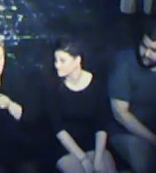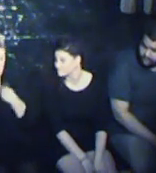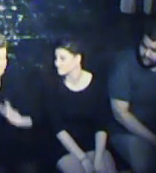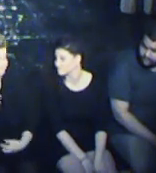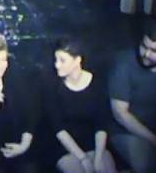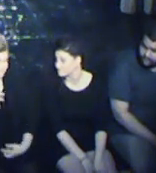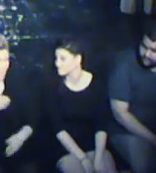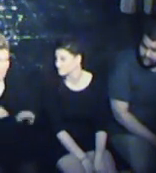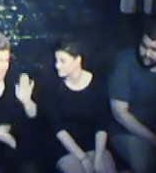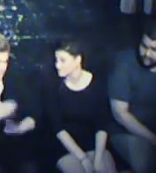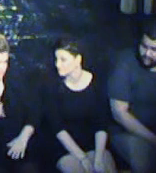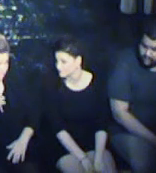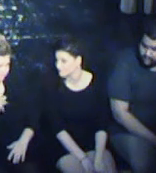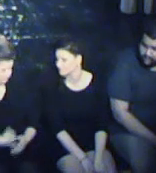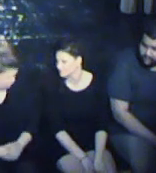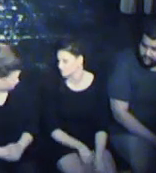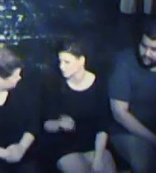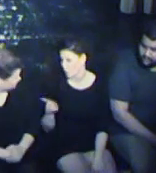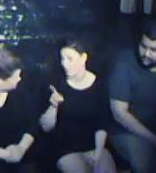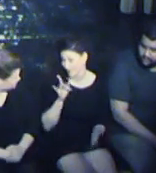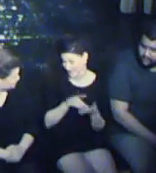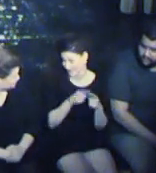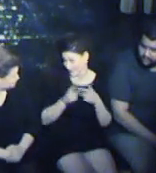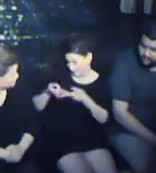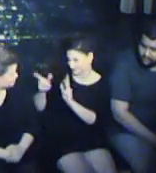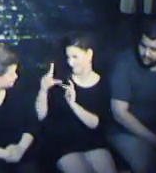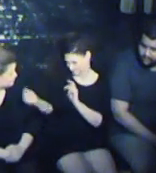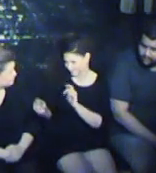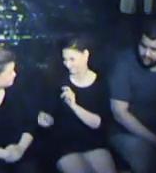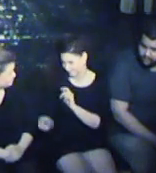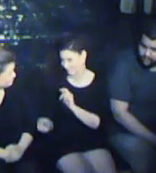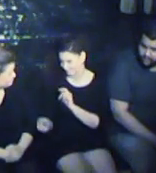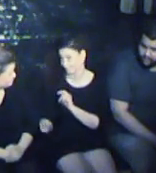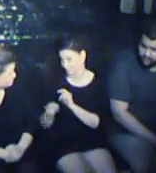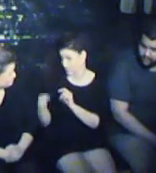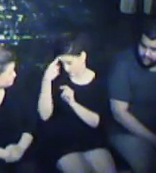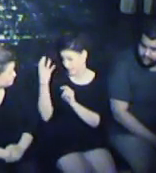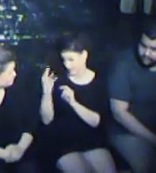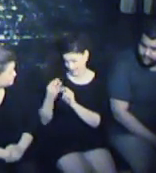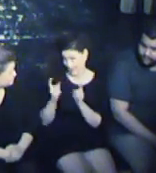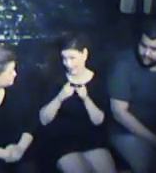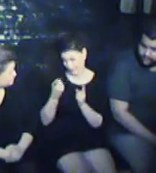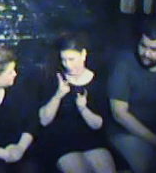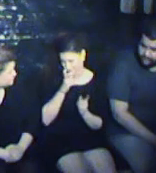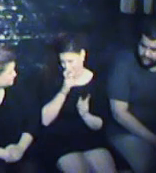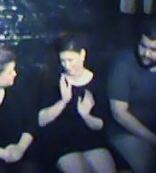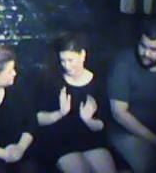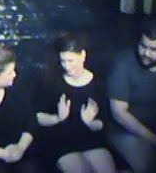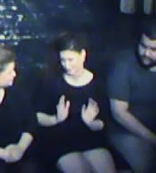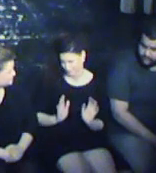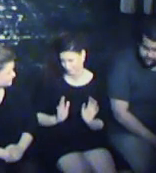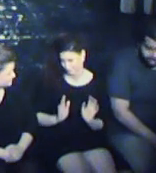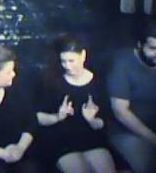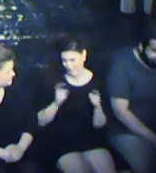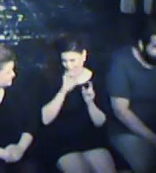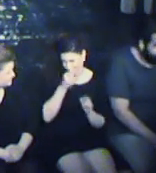ir a la playa. Te marcharás cuando lo diga la tita Tana. Y ten en cuenta que ella tiene un mal genio. Tu